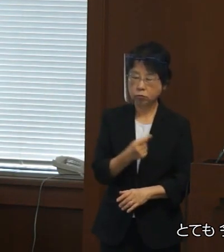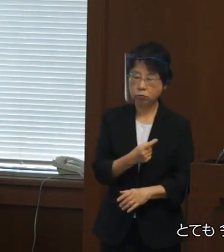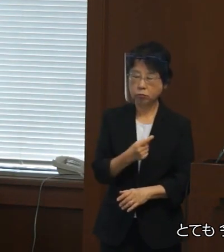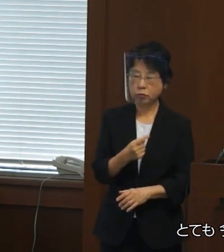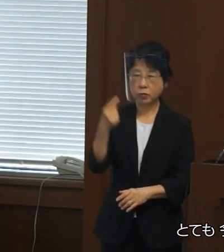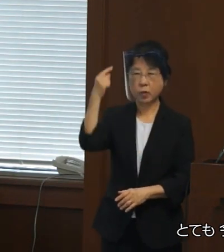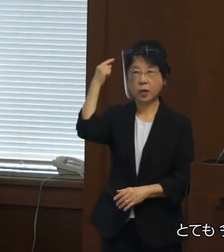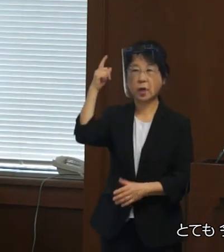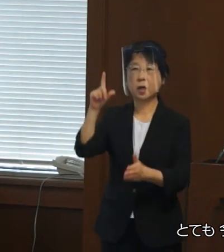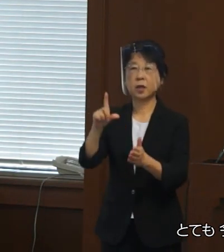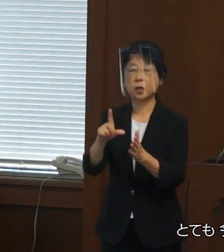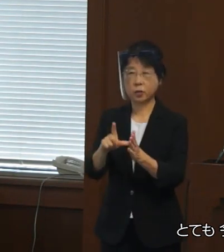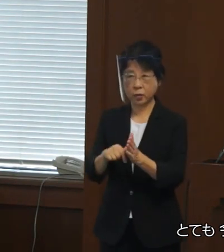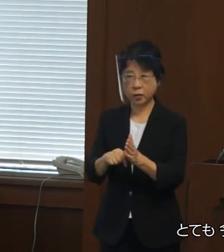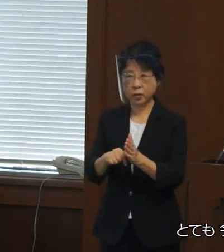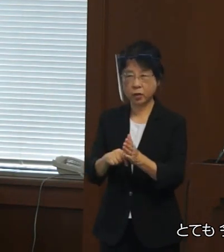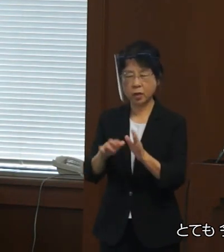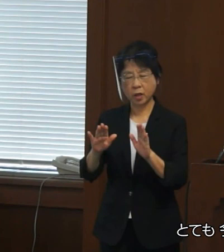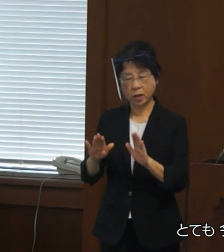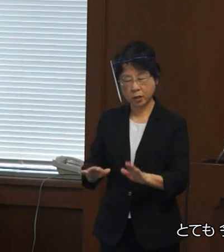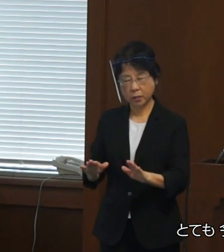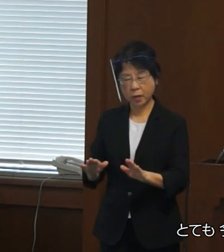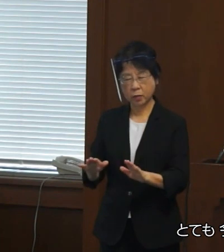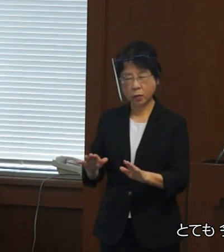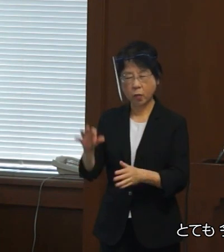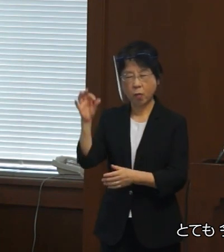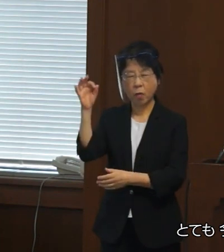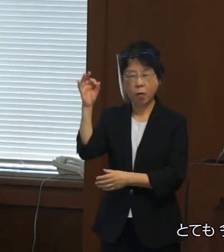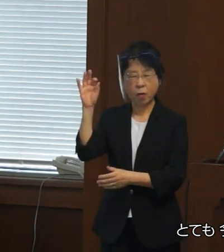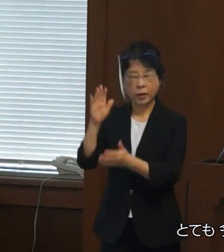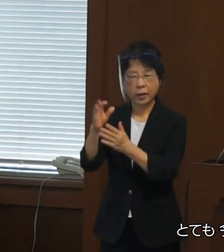の状況だと、